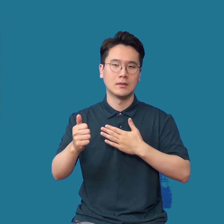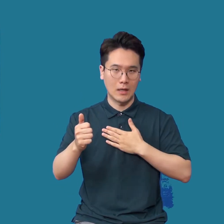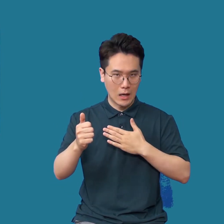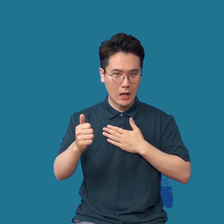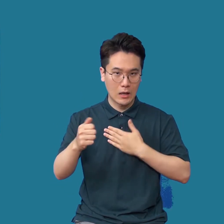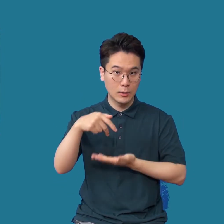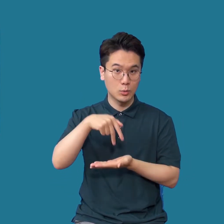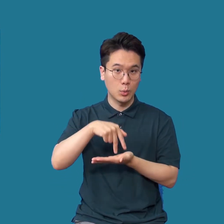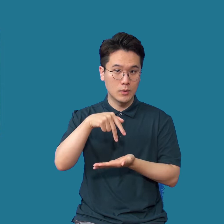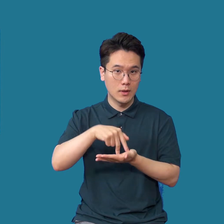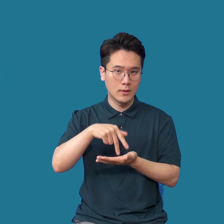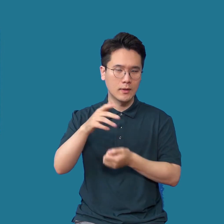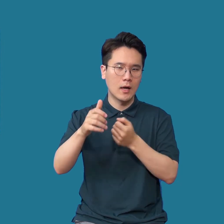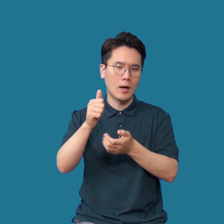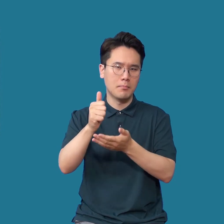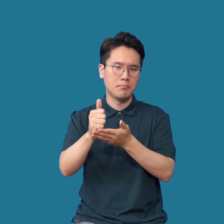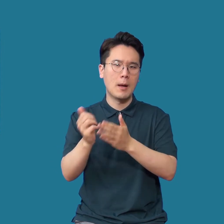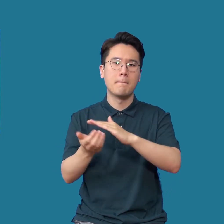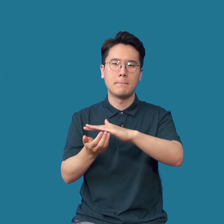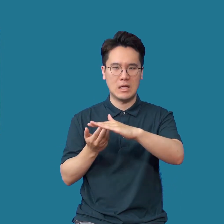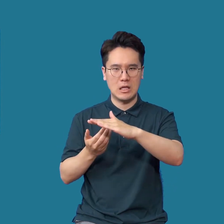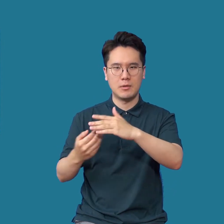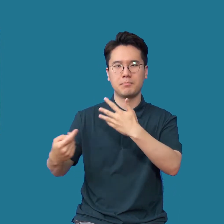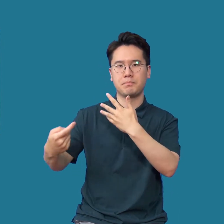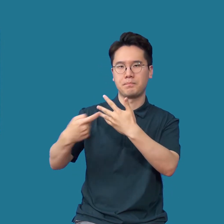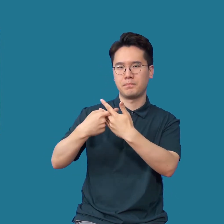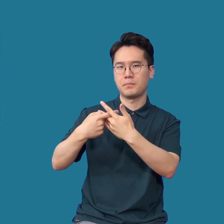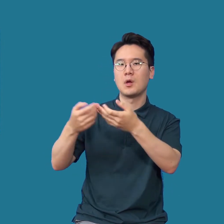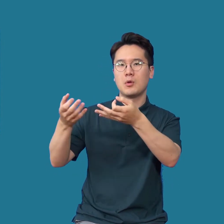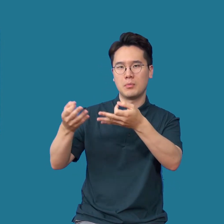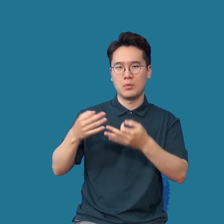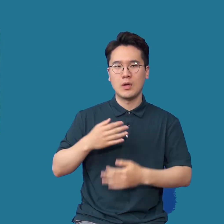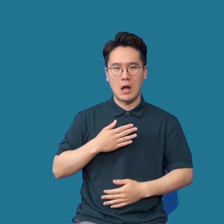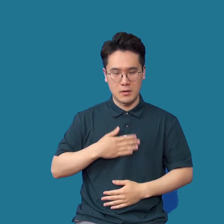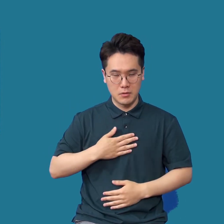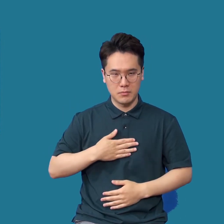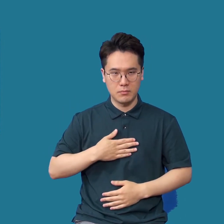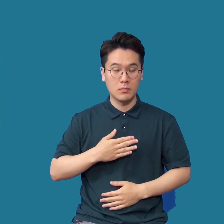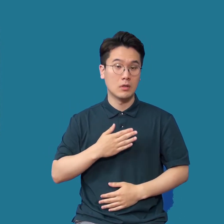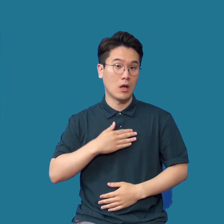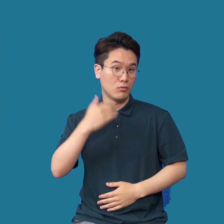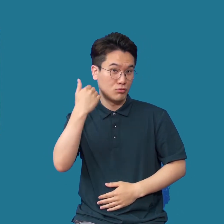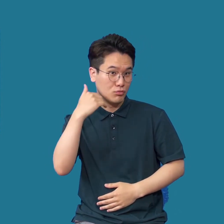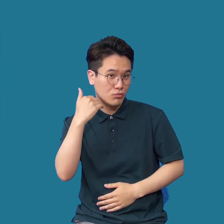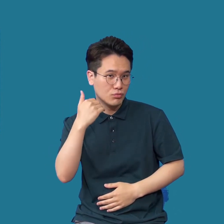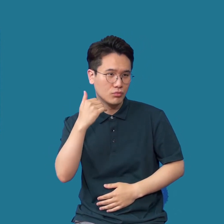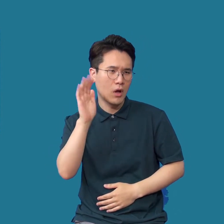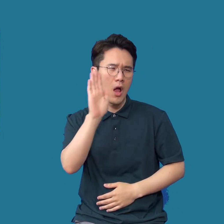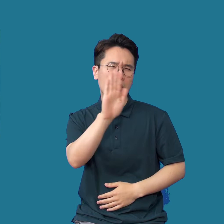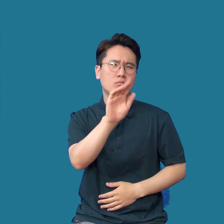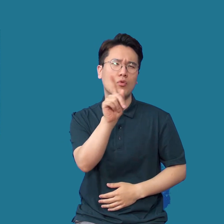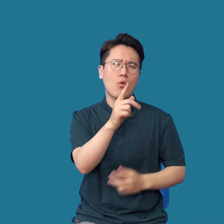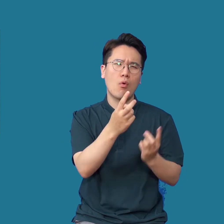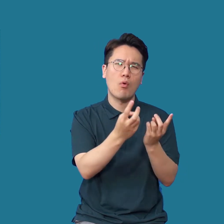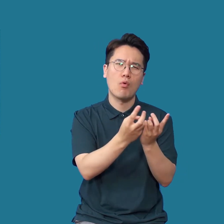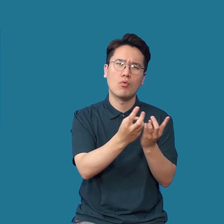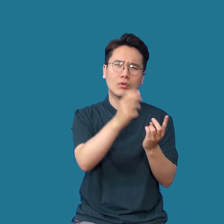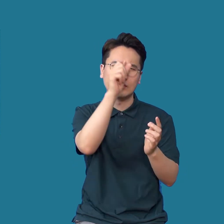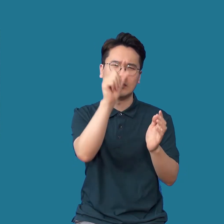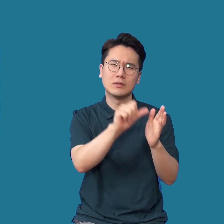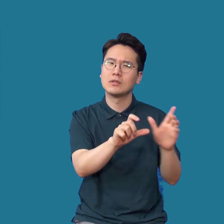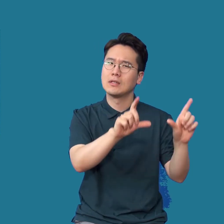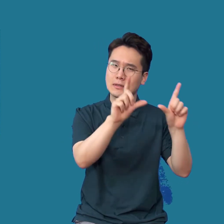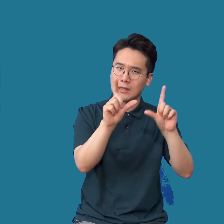미리 아셨습니다. 내 이름도 아시고 내가 어떤 삶을 살지도 아시고 하나님이 미리